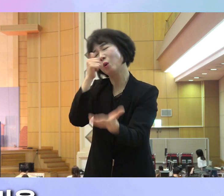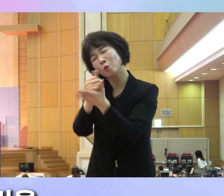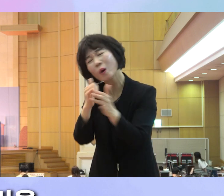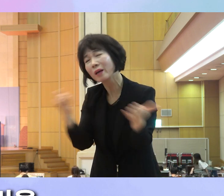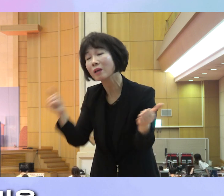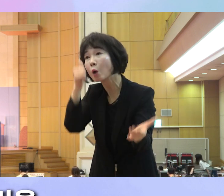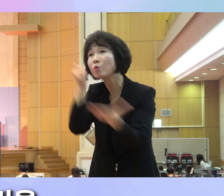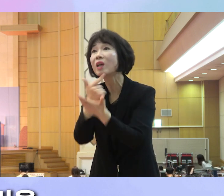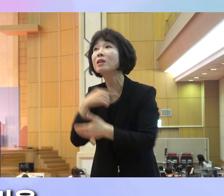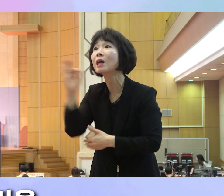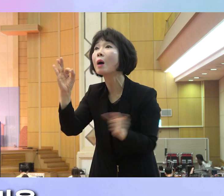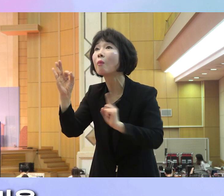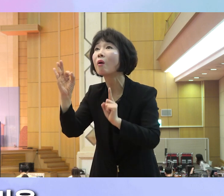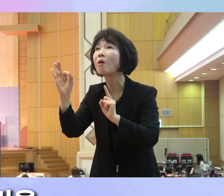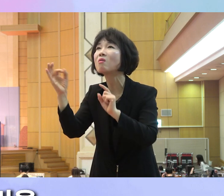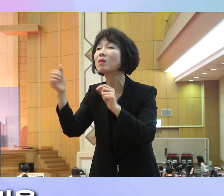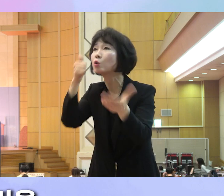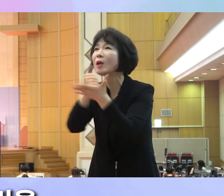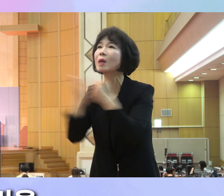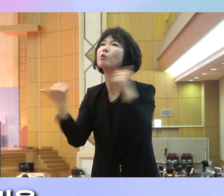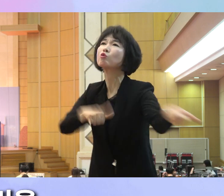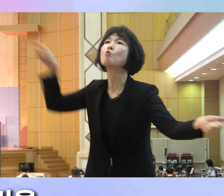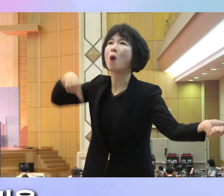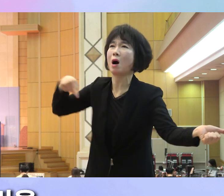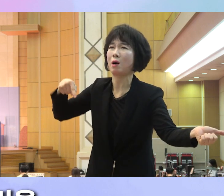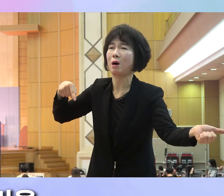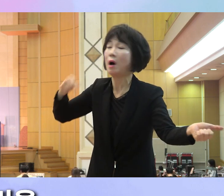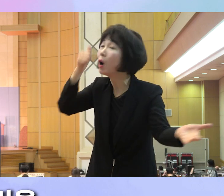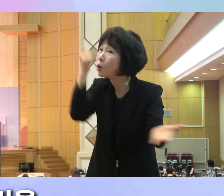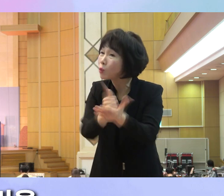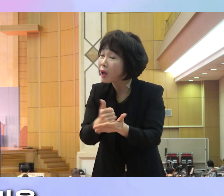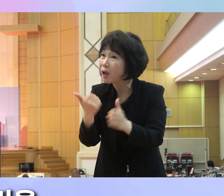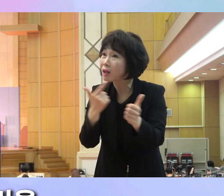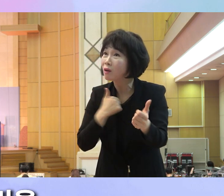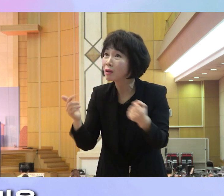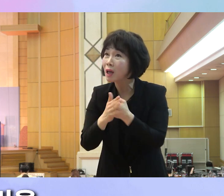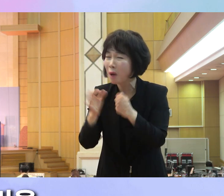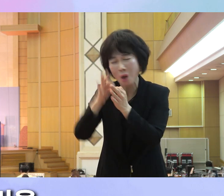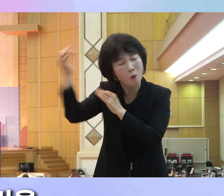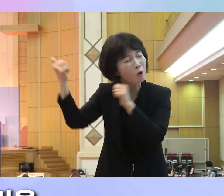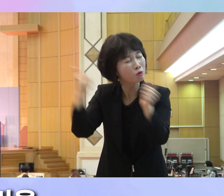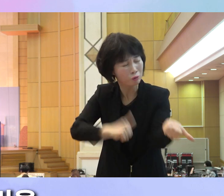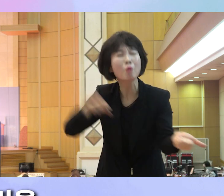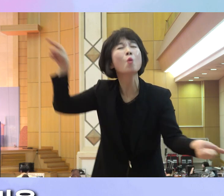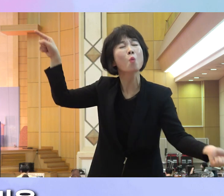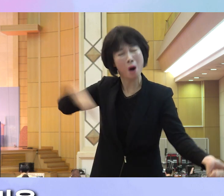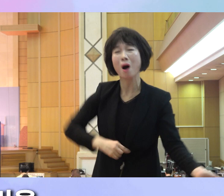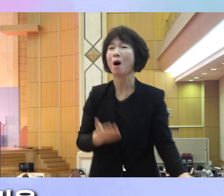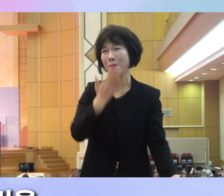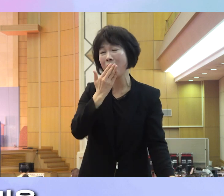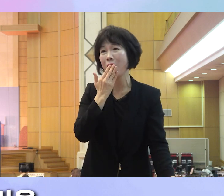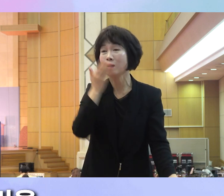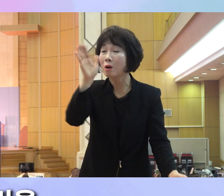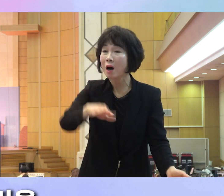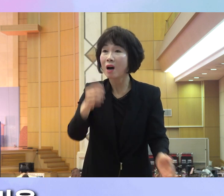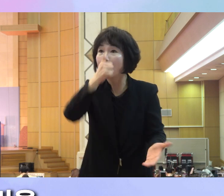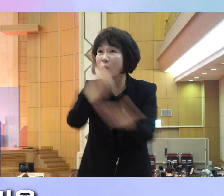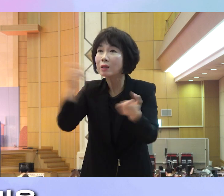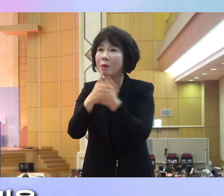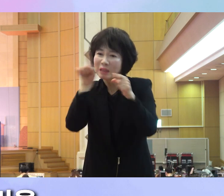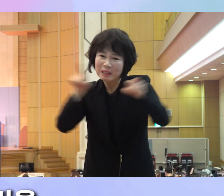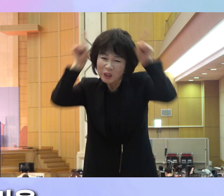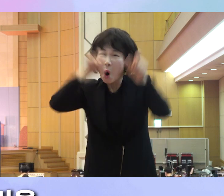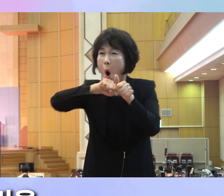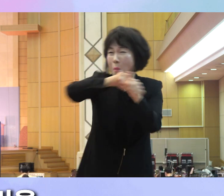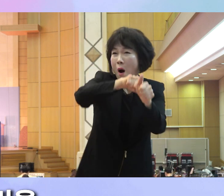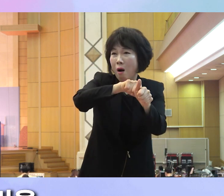죄의 싹은 사망이라고 했습니다. 죄값으로 영원히 사망할 수밖에 없고 지옥의